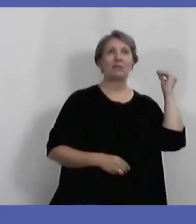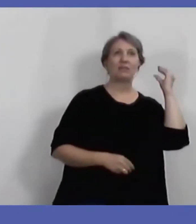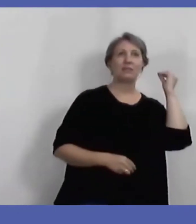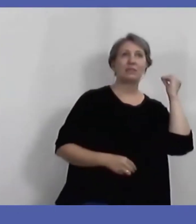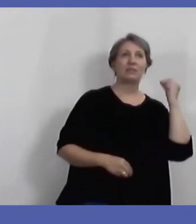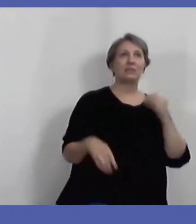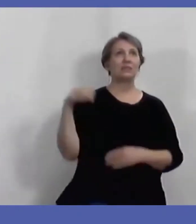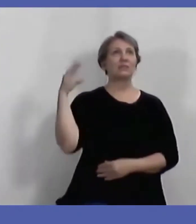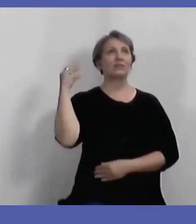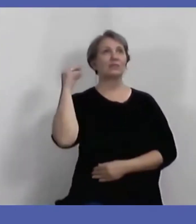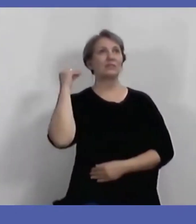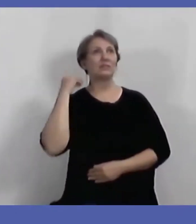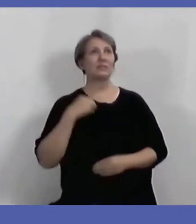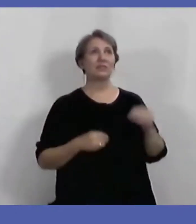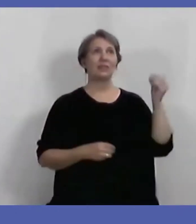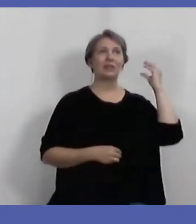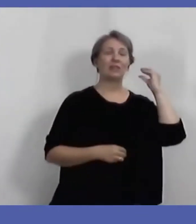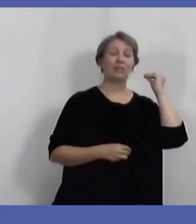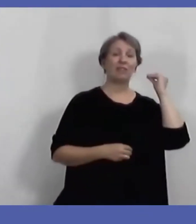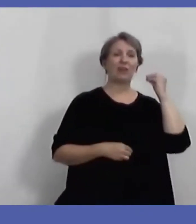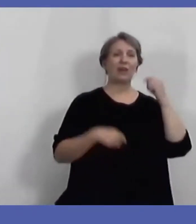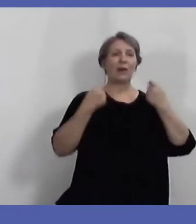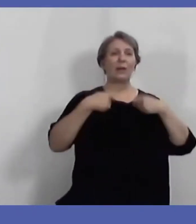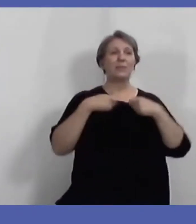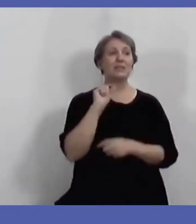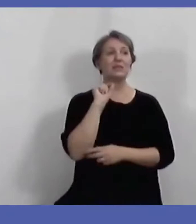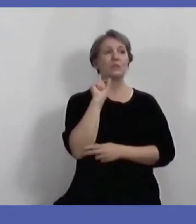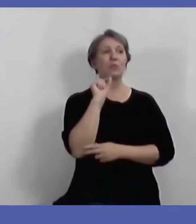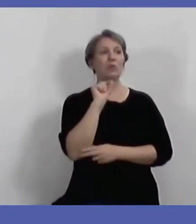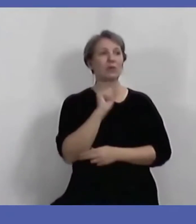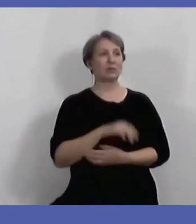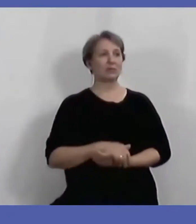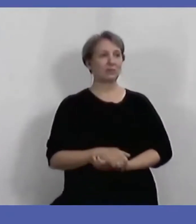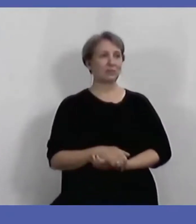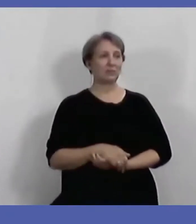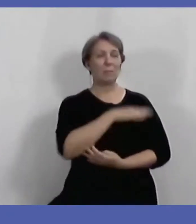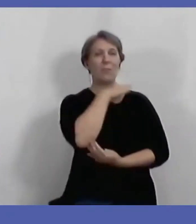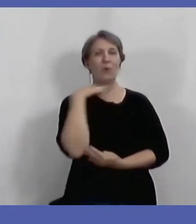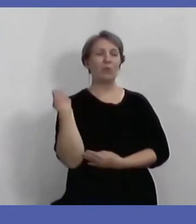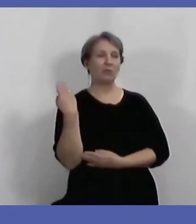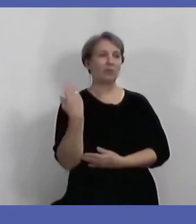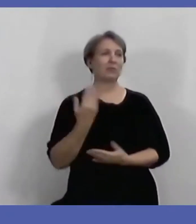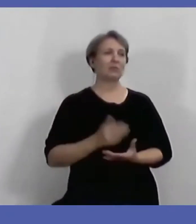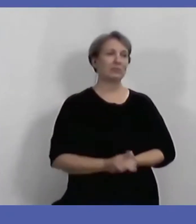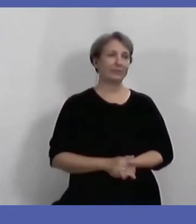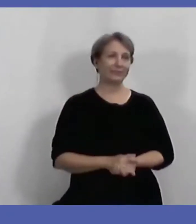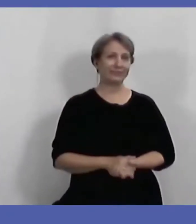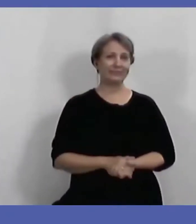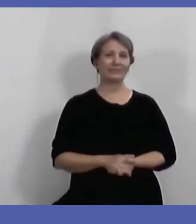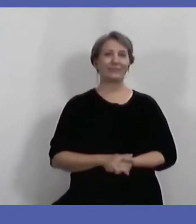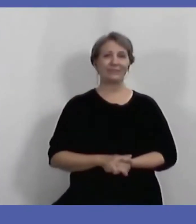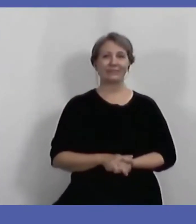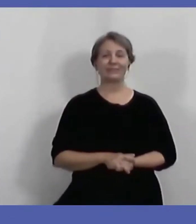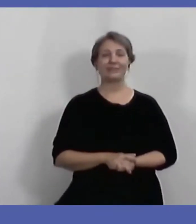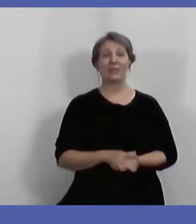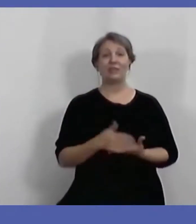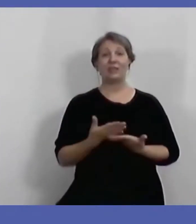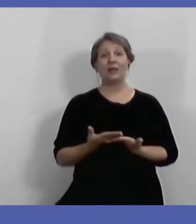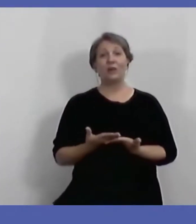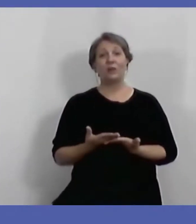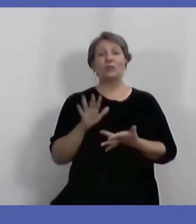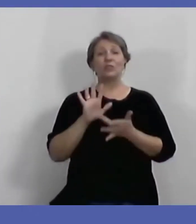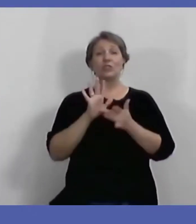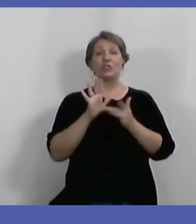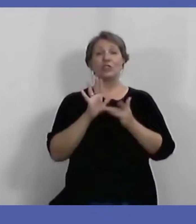matar. Senhor Jesus. Aí o Senhor fala: porquanto quem quiser salvar